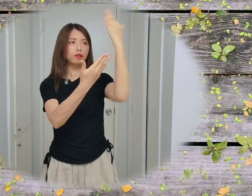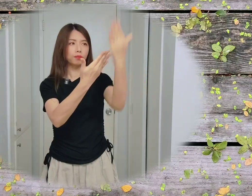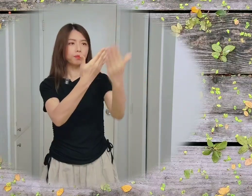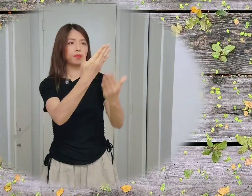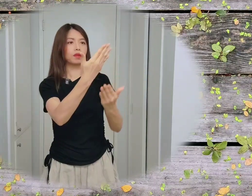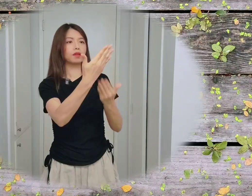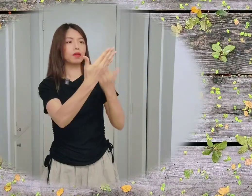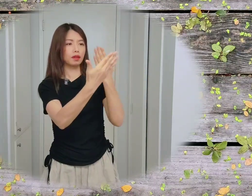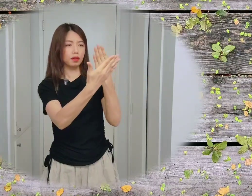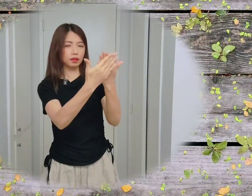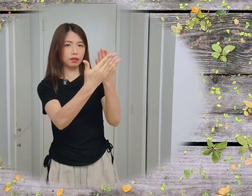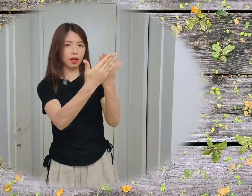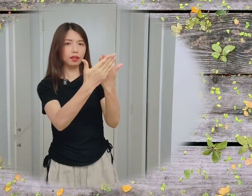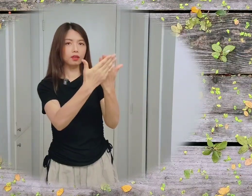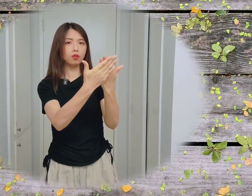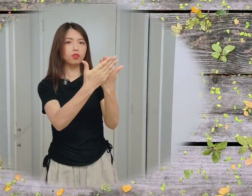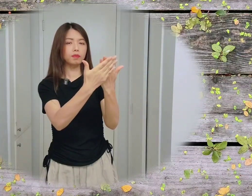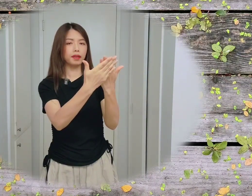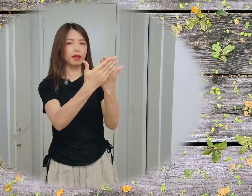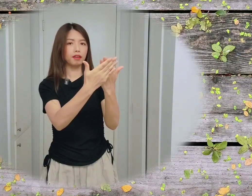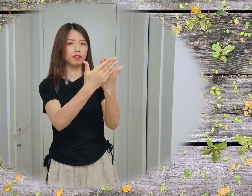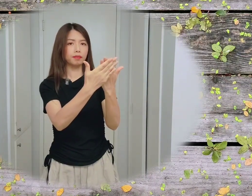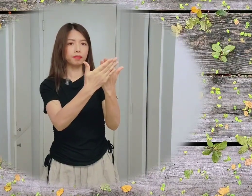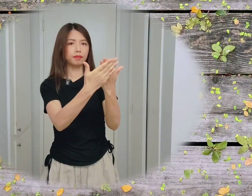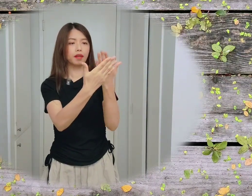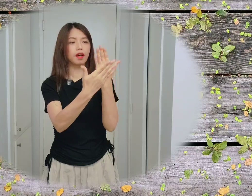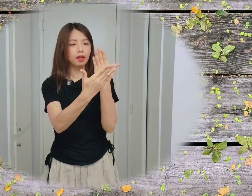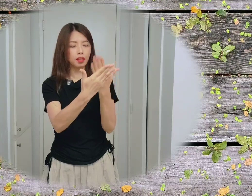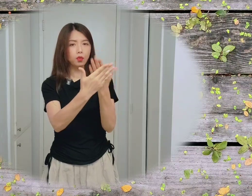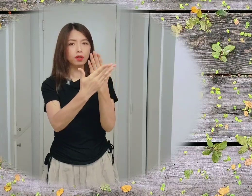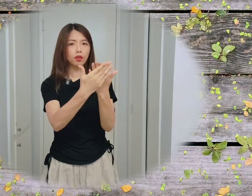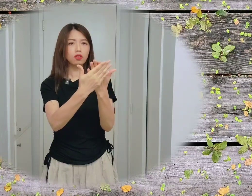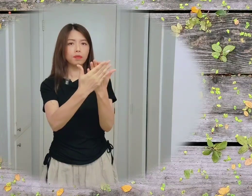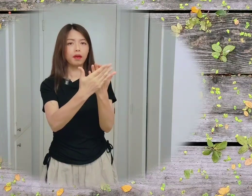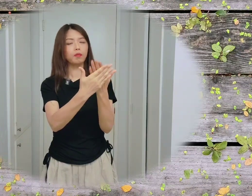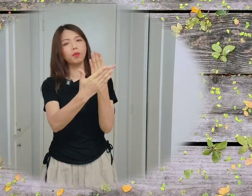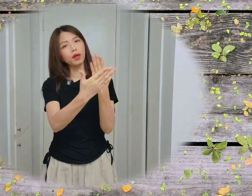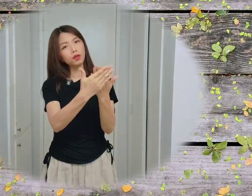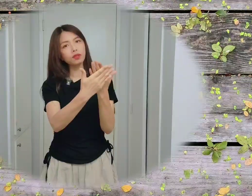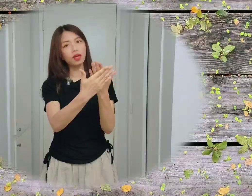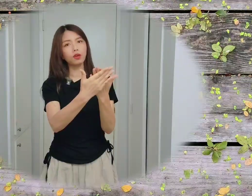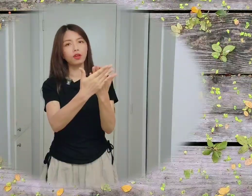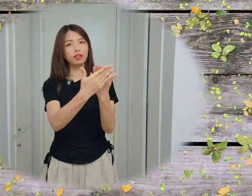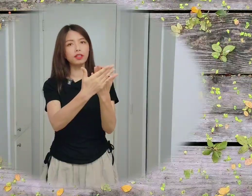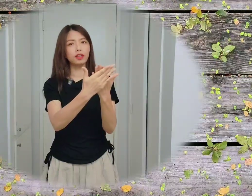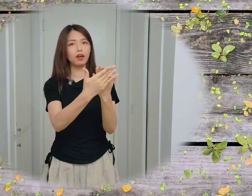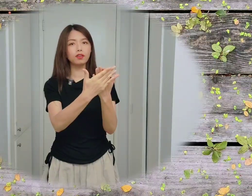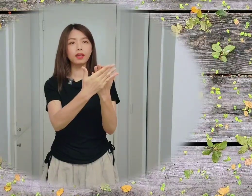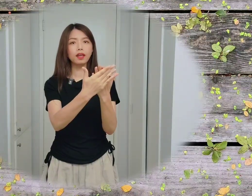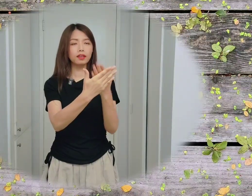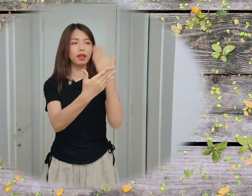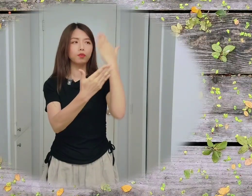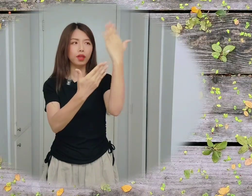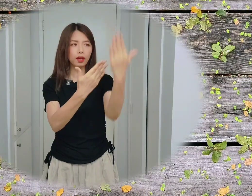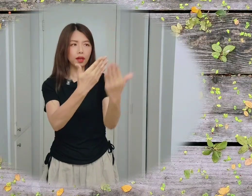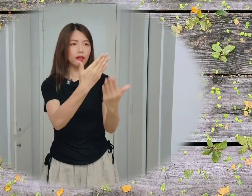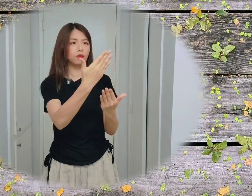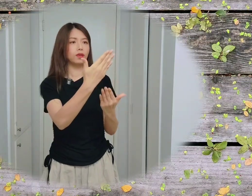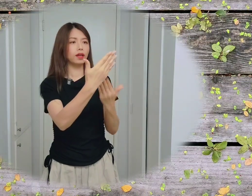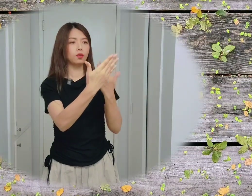돼요. 받다. 여기서는 내가 받는 게 아니라 주님이 받으시는 거기 때문에 위로해 주셔야 돼요. 받다.